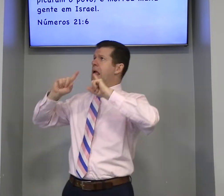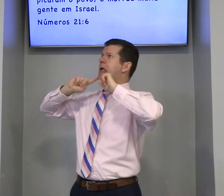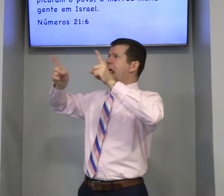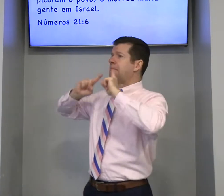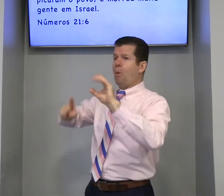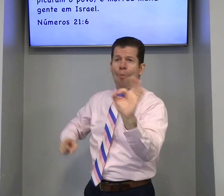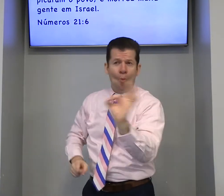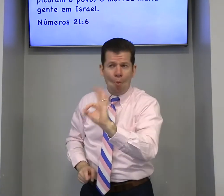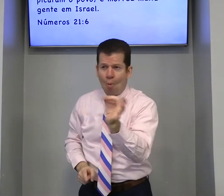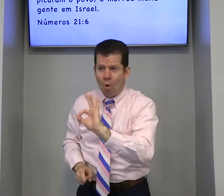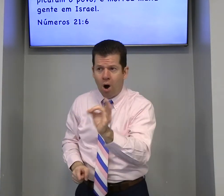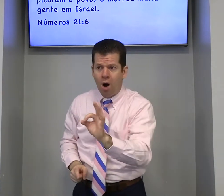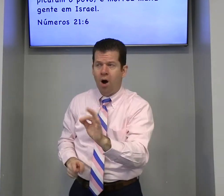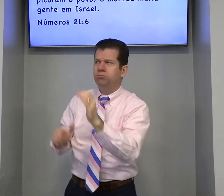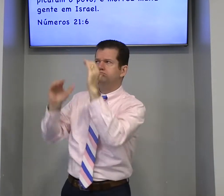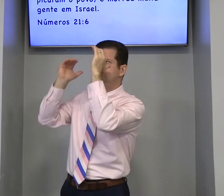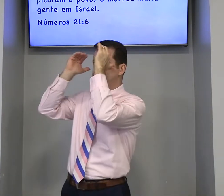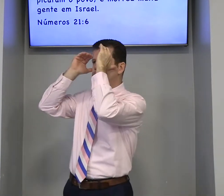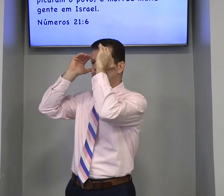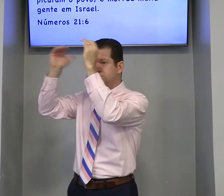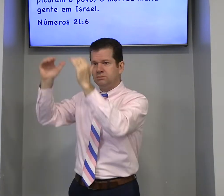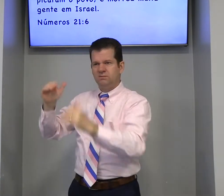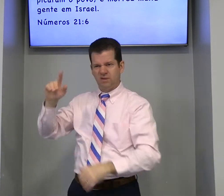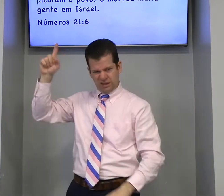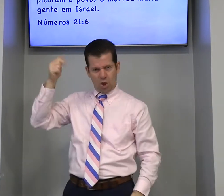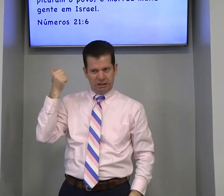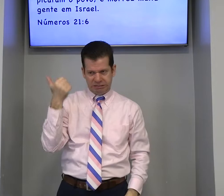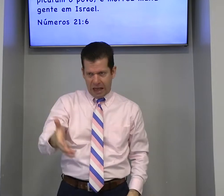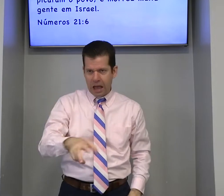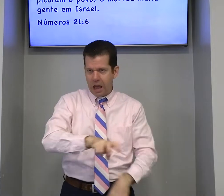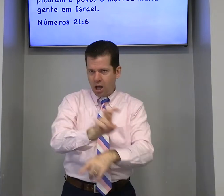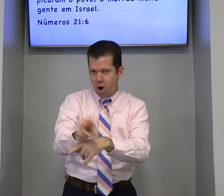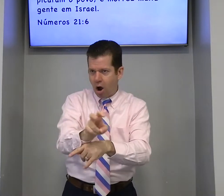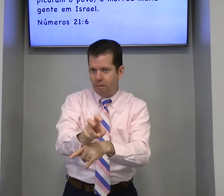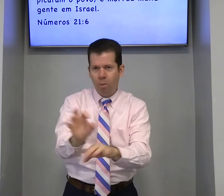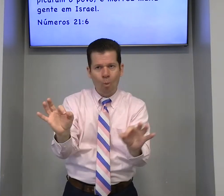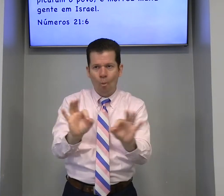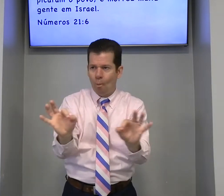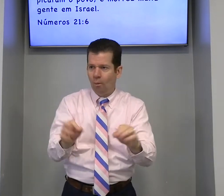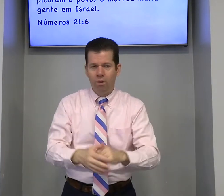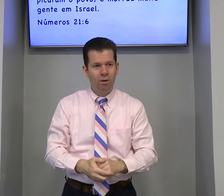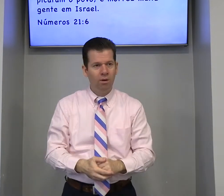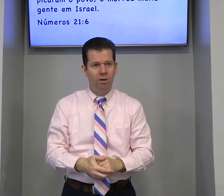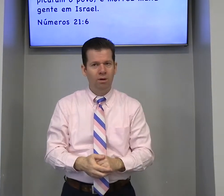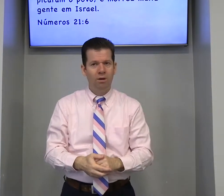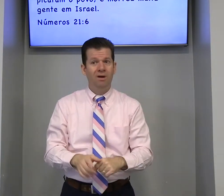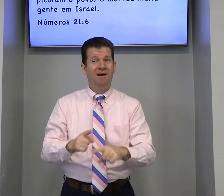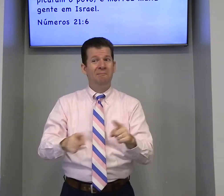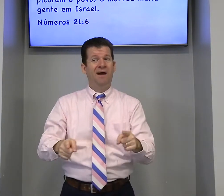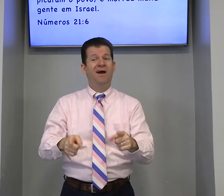Se antes não reclamavam a Deus, obedeciam a Deus, Deus ia dar esse castigo de cobra?